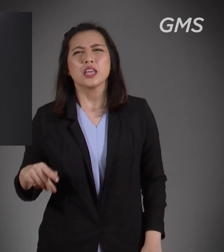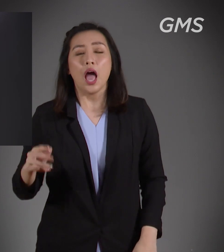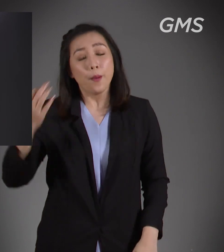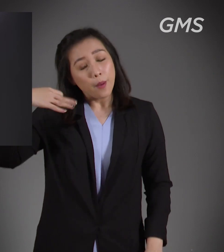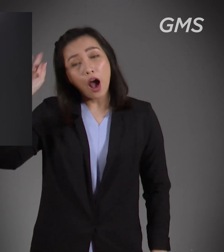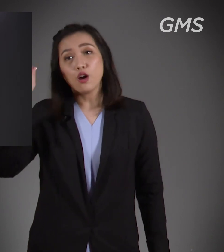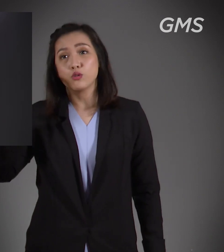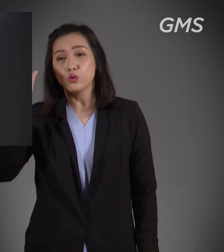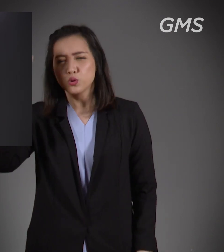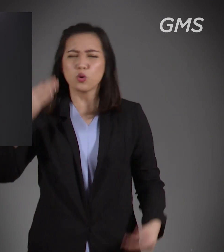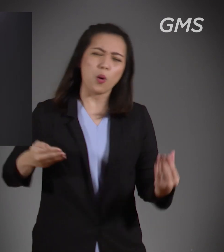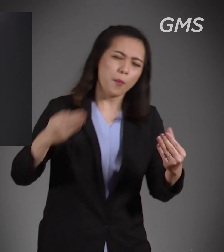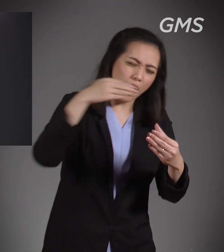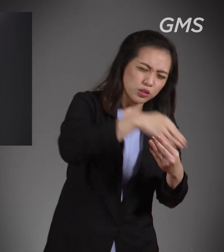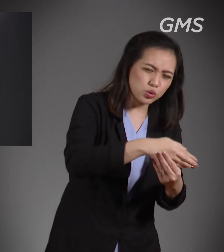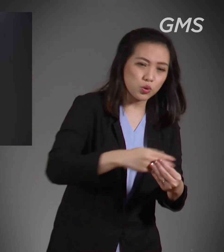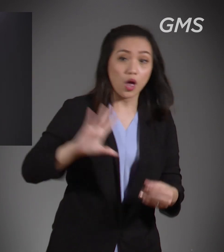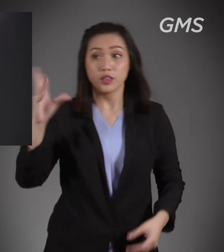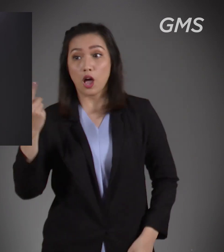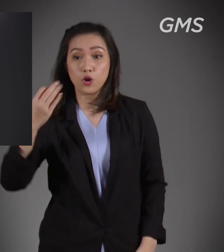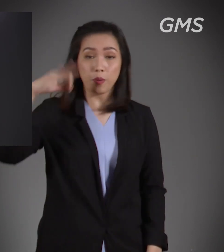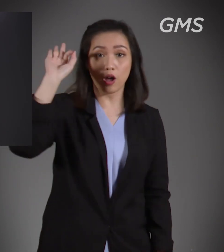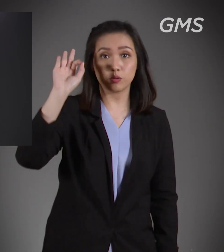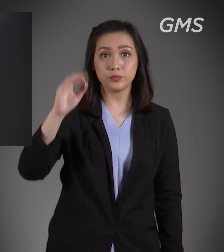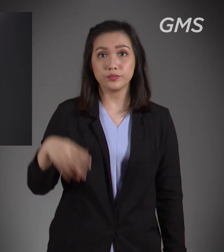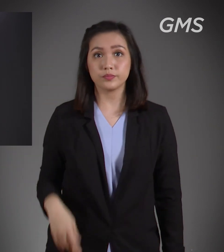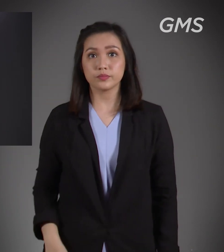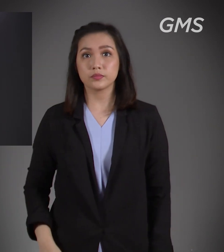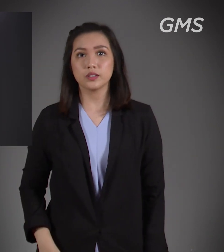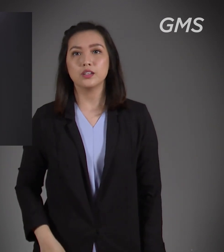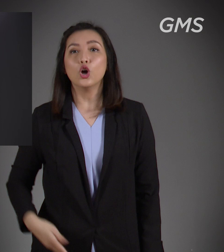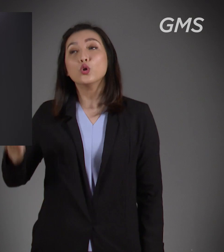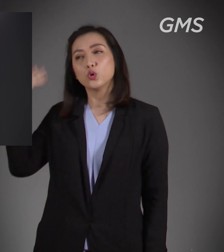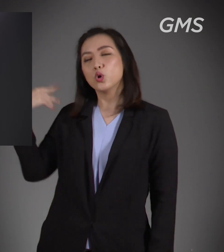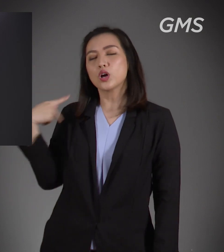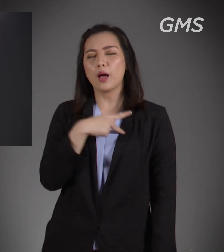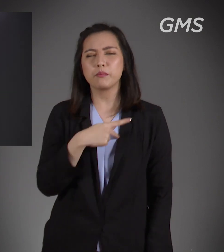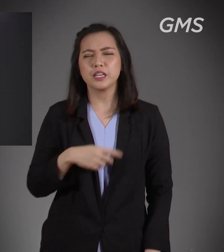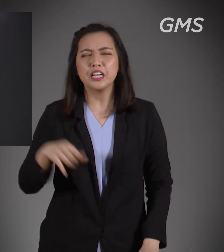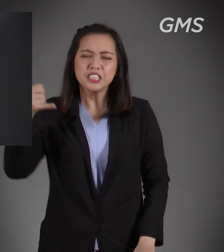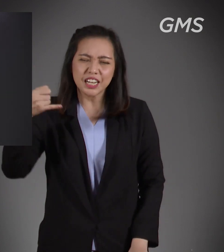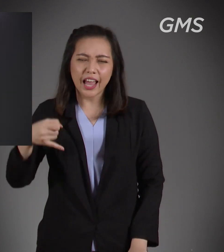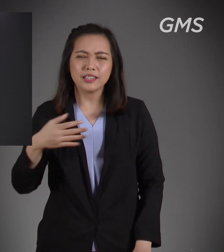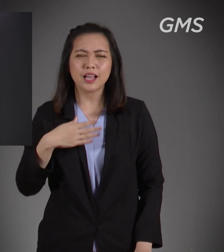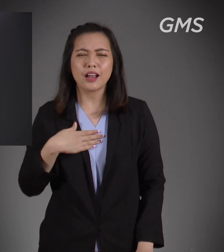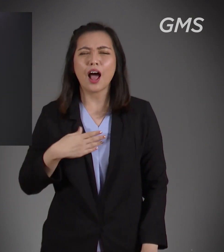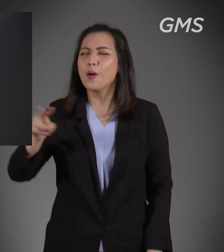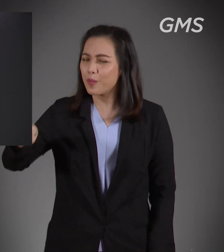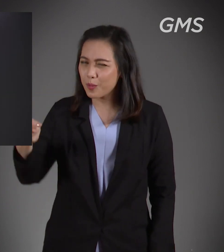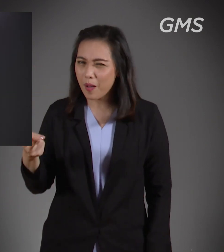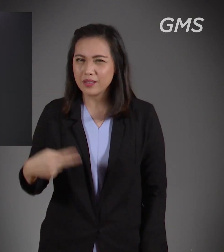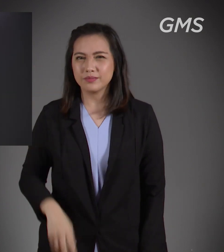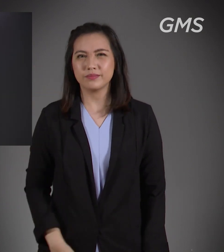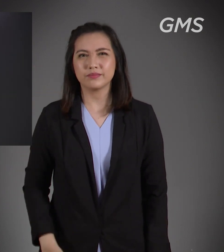datang. Kami tidak mau asal-asalan lagi. Kalau kami pernah begitu, sekarang tidak lagi. Kami tidak berjanji kami mulus atau kami tidak